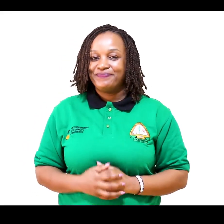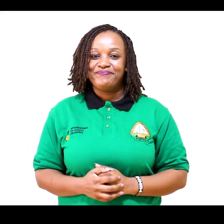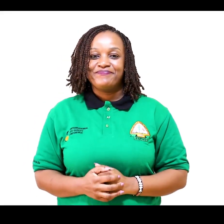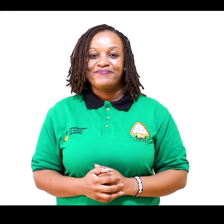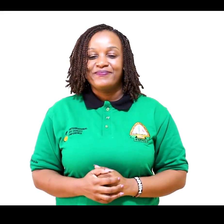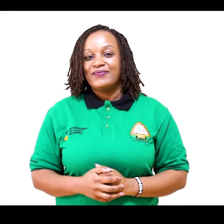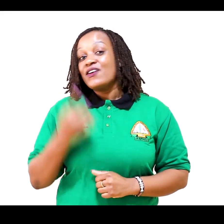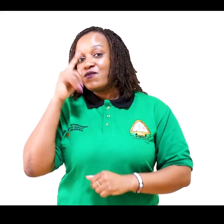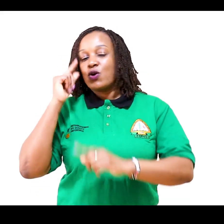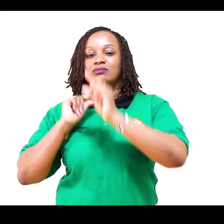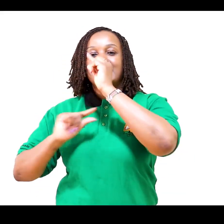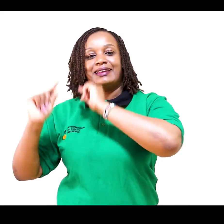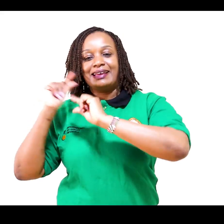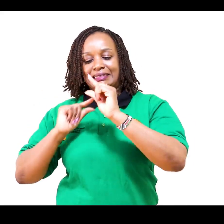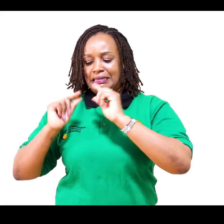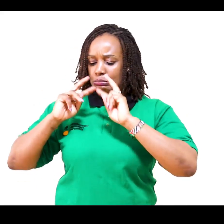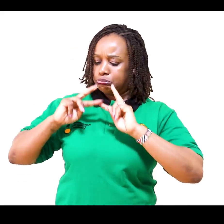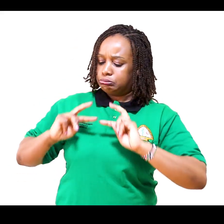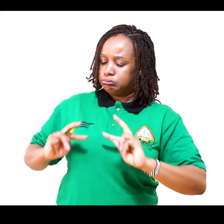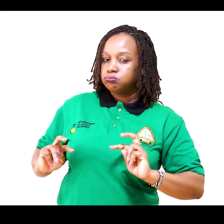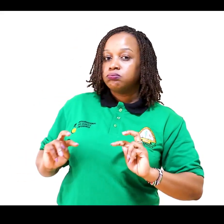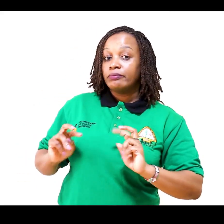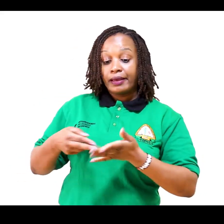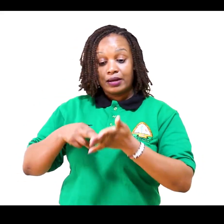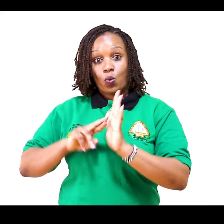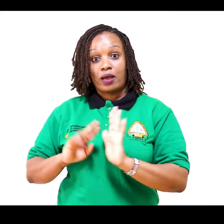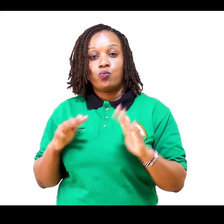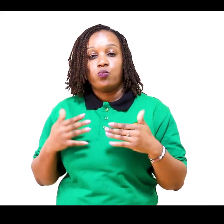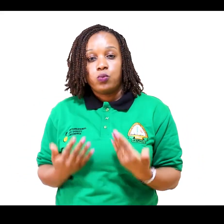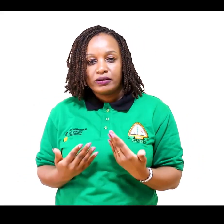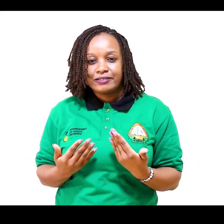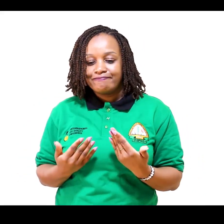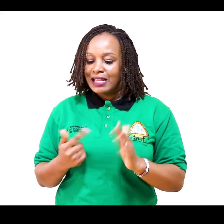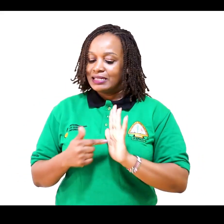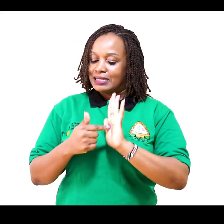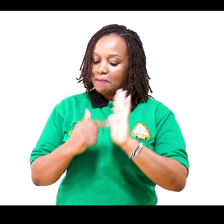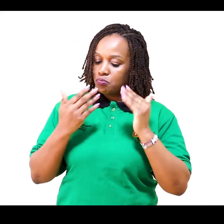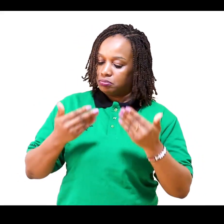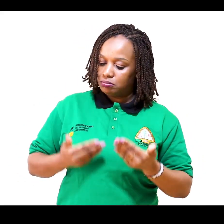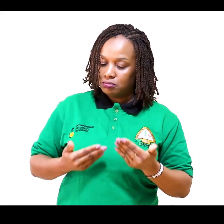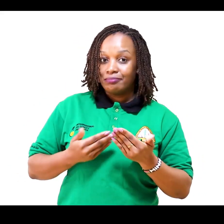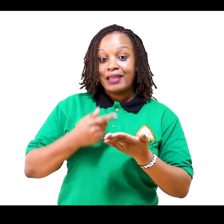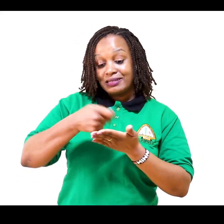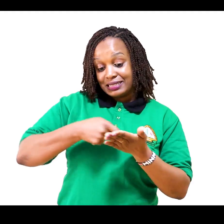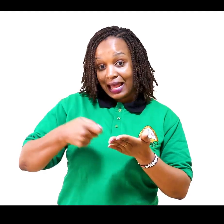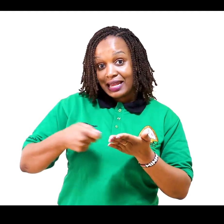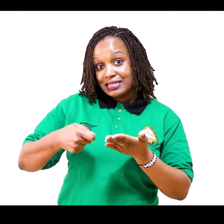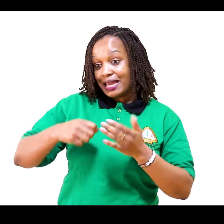Kwa upimaji wa usafi wa kinasaba, mahitaji ni mapokezi ya sampuli, kusainiwa kwa mkataba